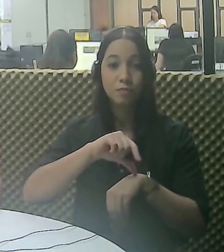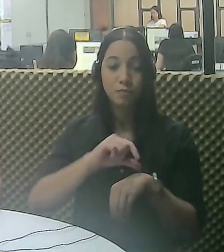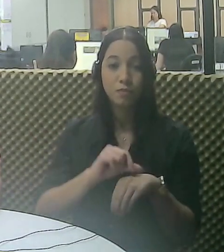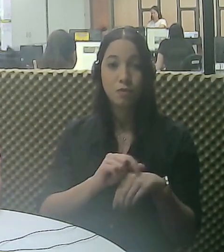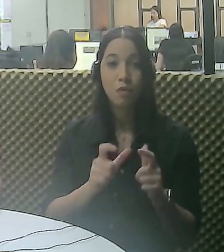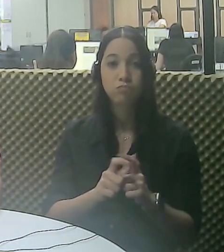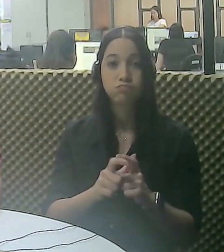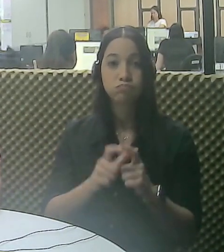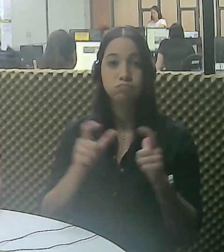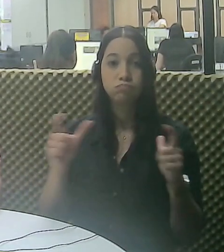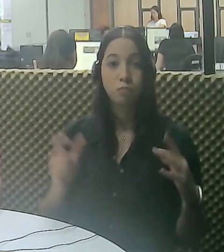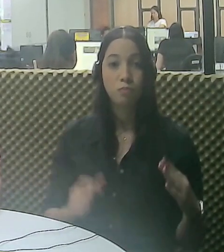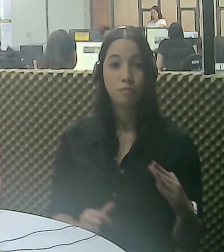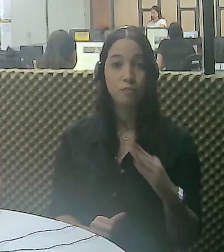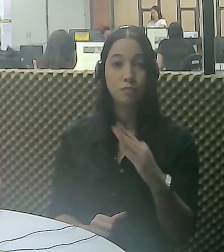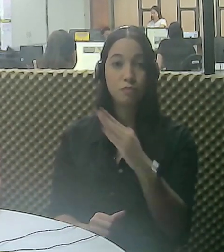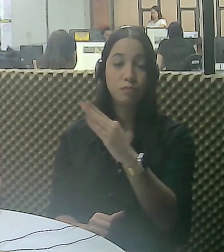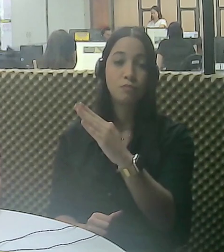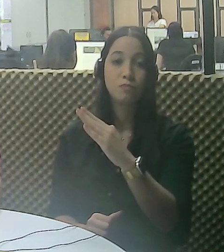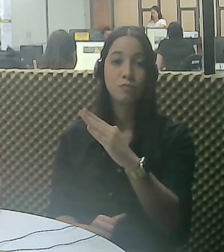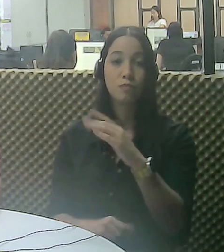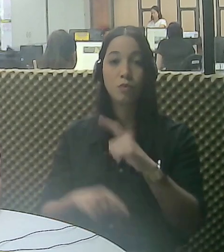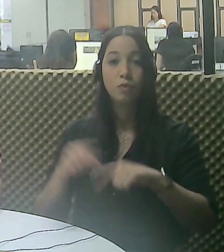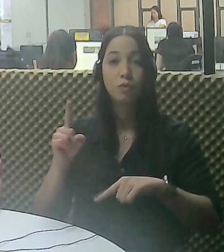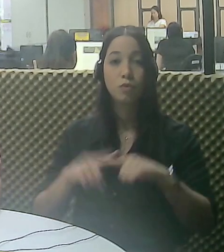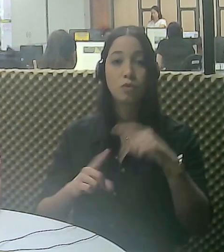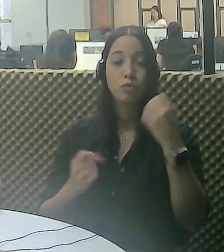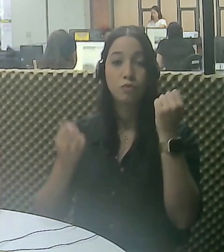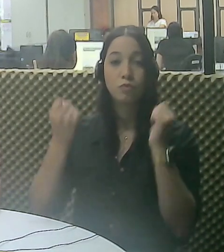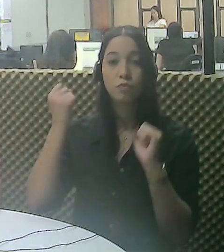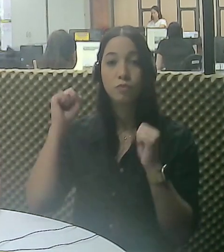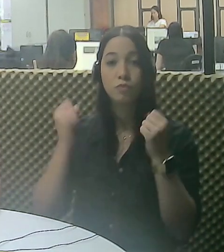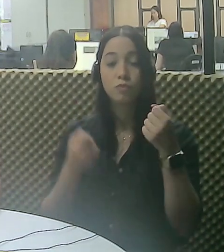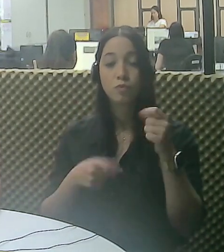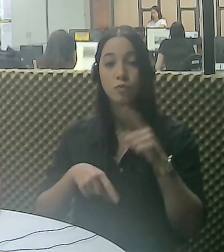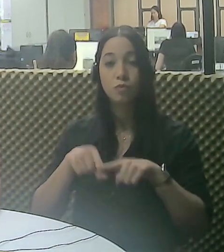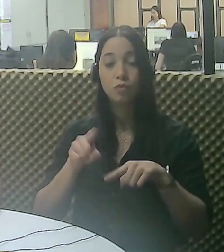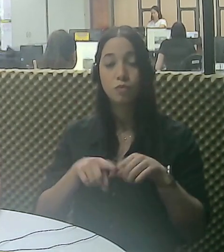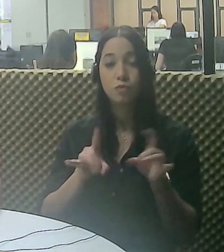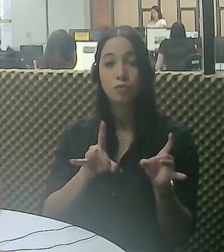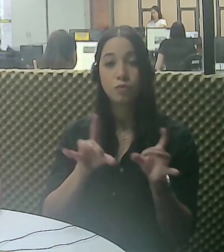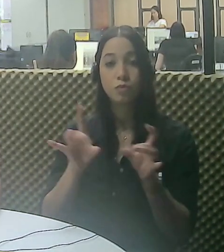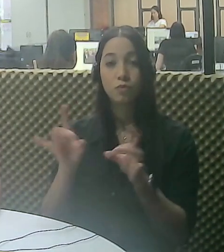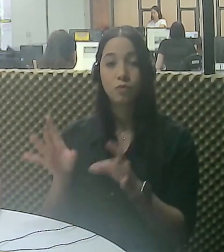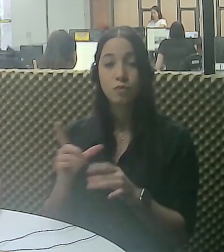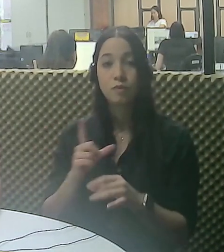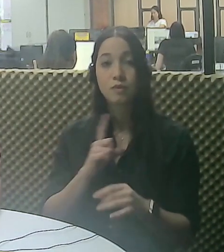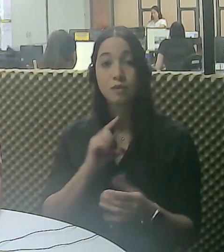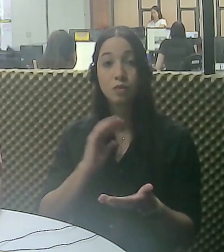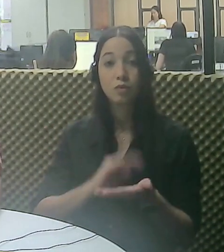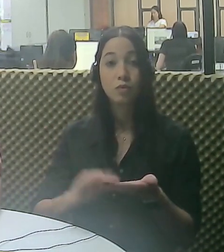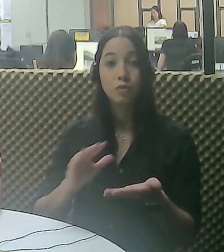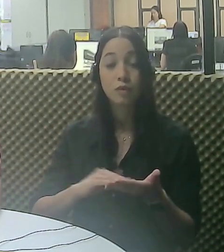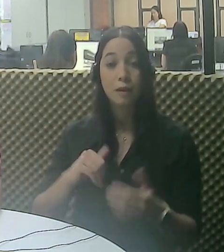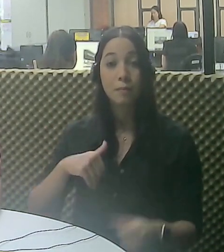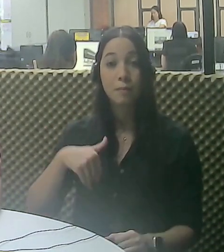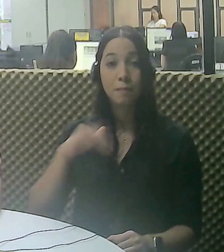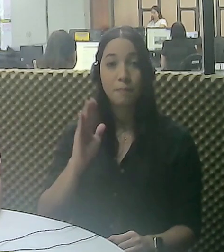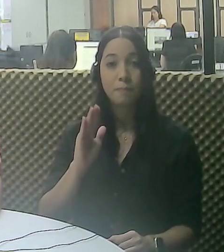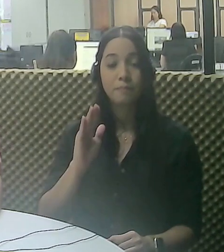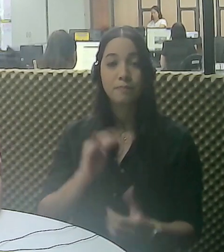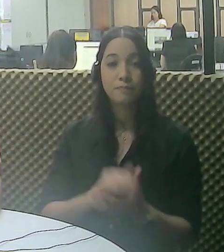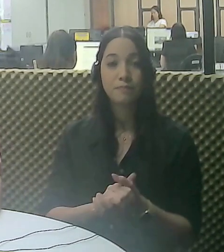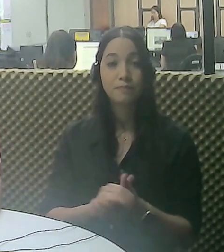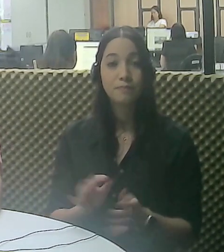macromedição com telemetria em estabelecimentos industriais e comerciais que registram grande consumo na cidade.